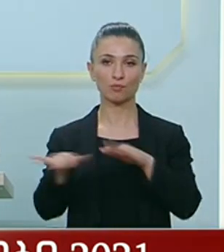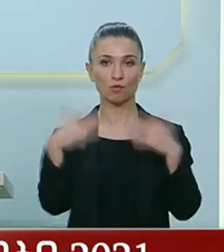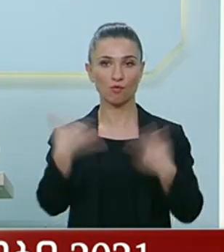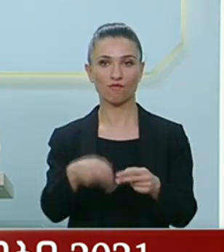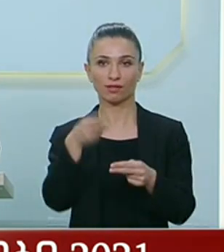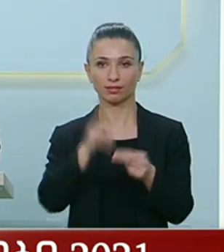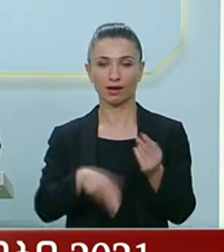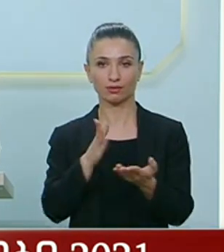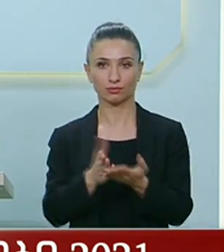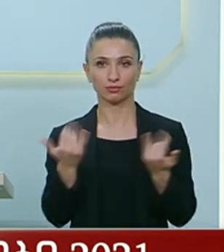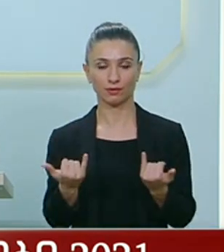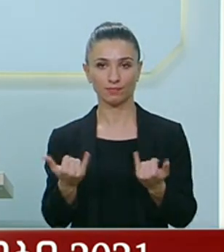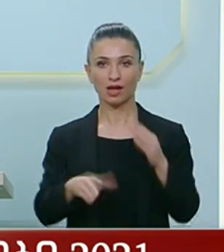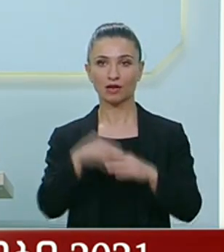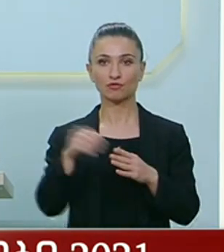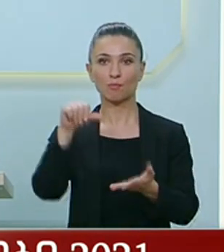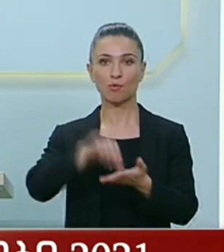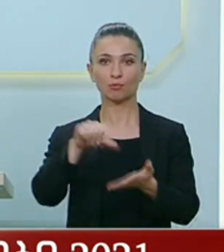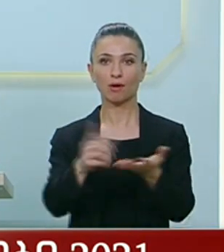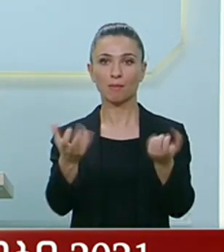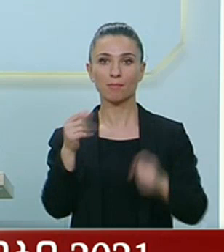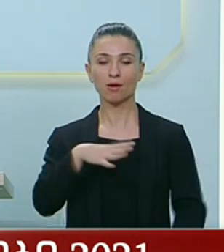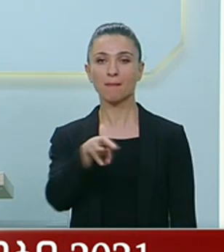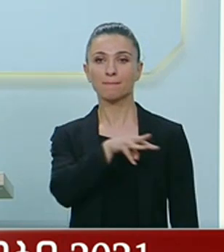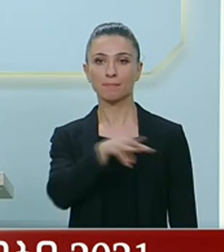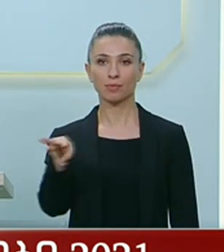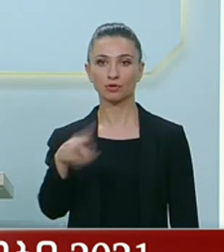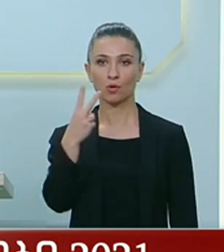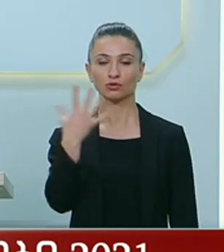პროცესი დასრულდა. არჩევნებში მონაწილეობა მიიღო